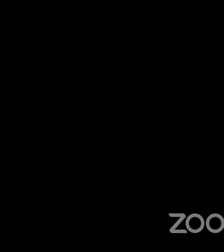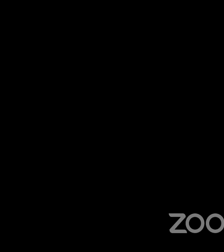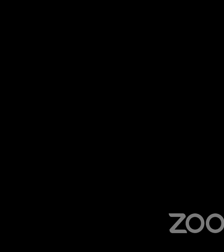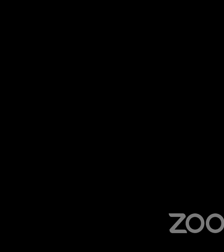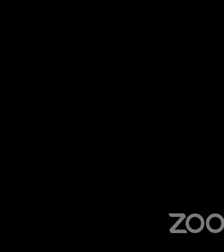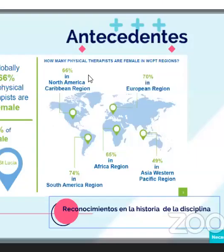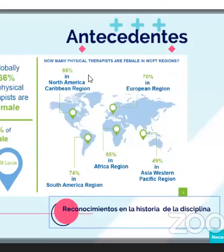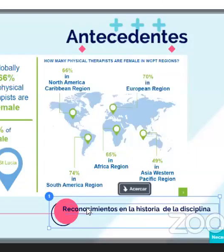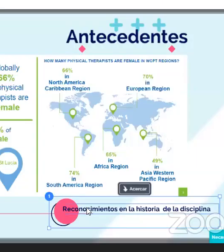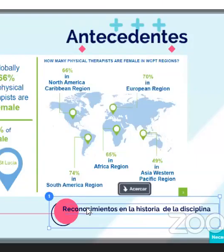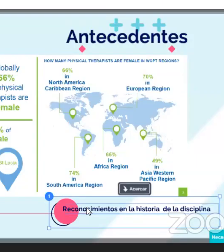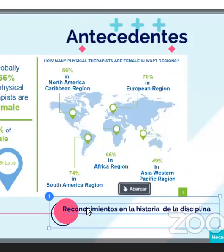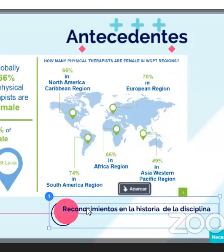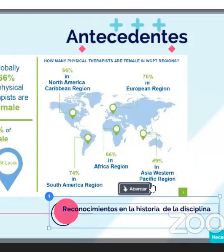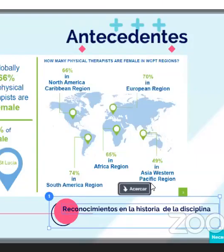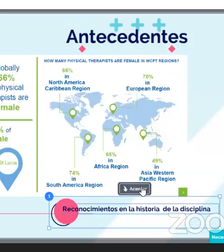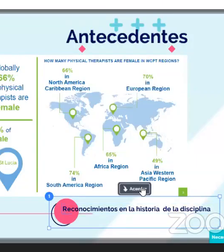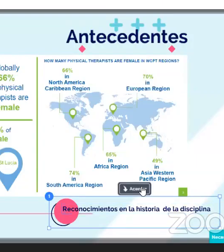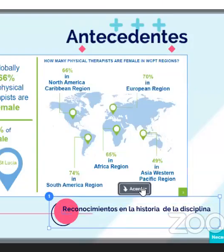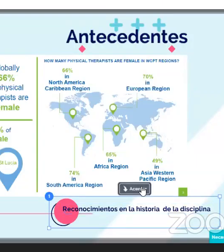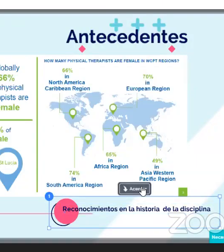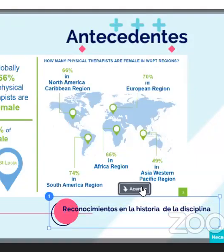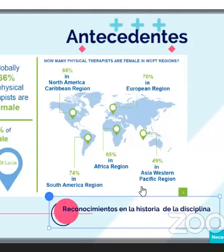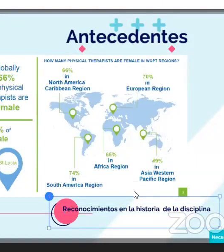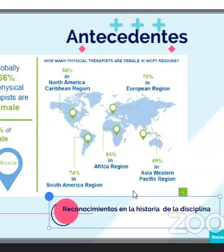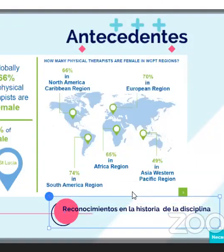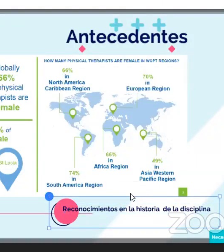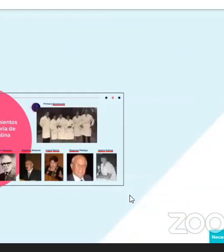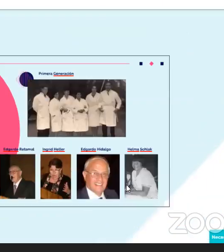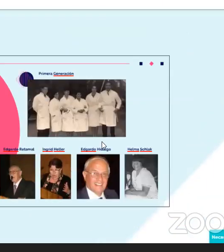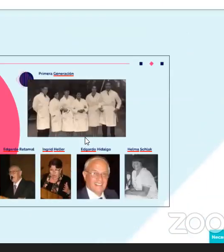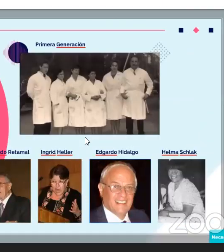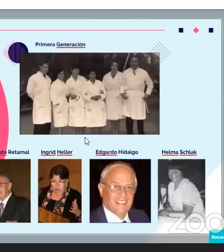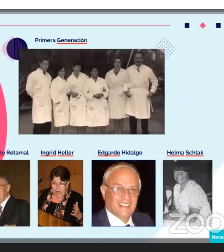Vamos a partir entonces al reconocimiento en la disciplina.